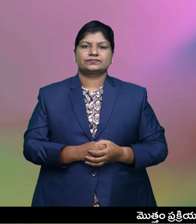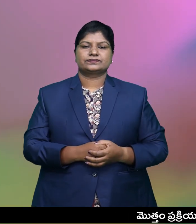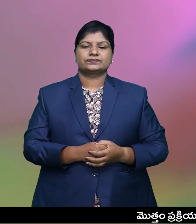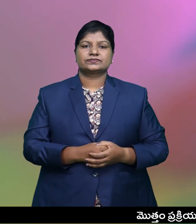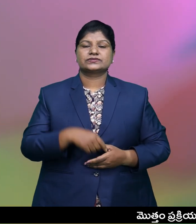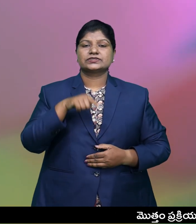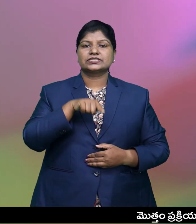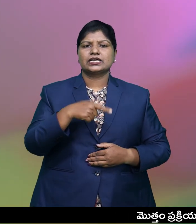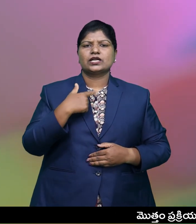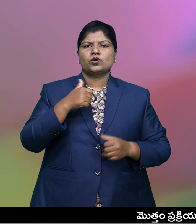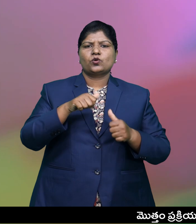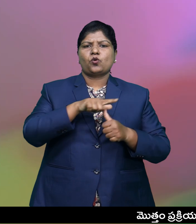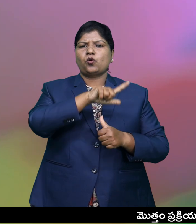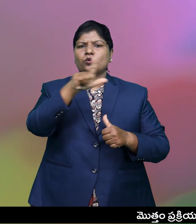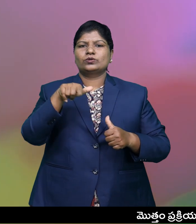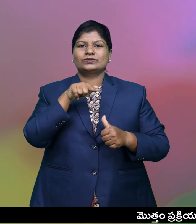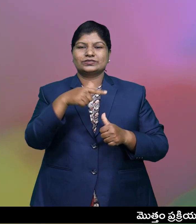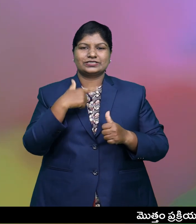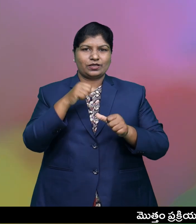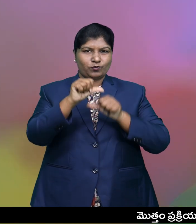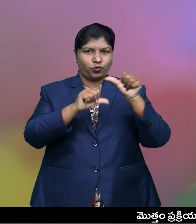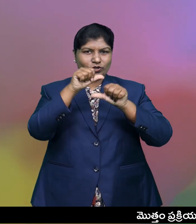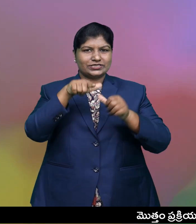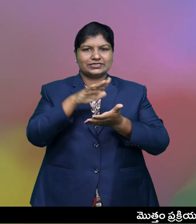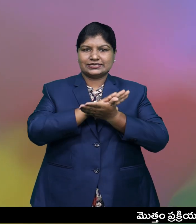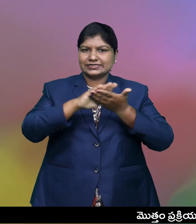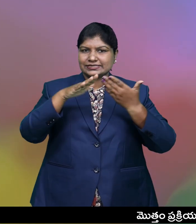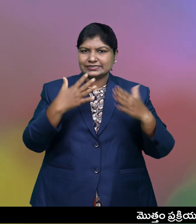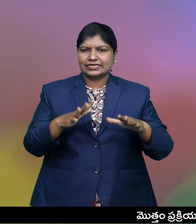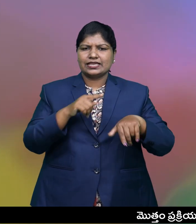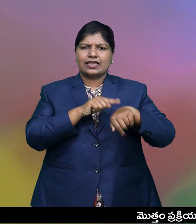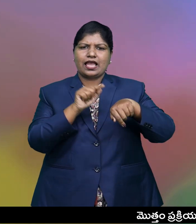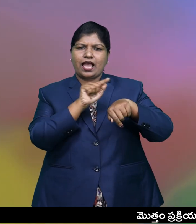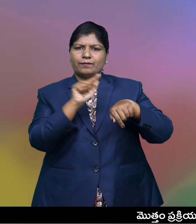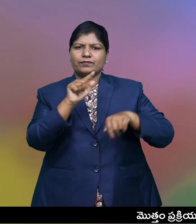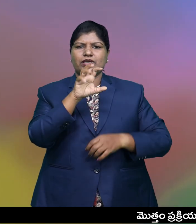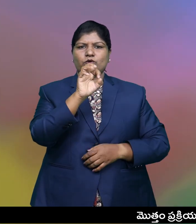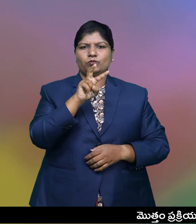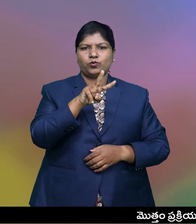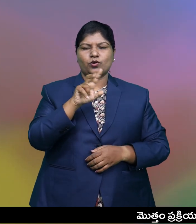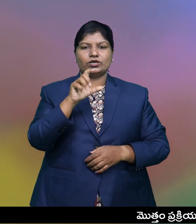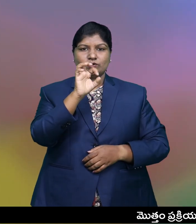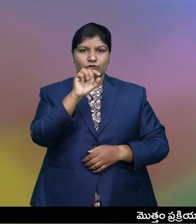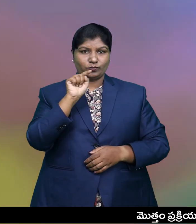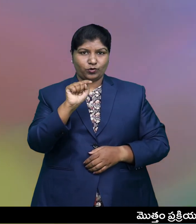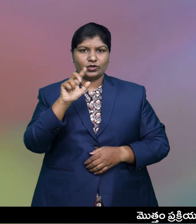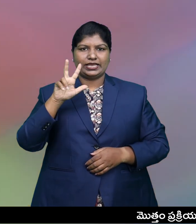మొత్తం ప్రక్రియ దాదాపు 0.8 సెకండ్లలో పూర్తవుతుంది.